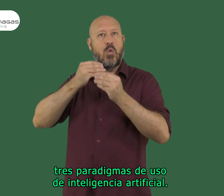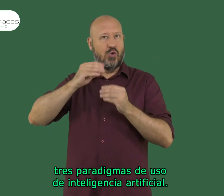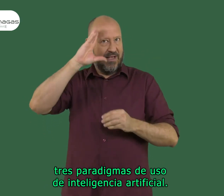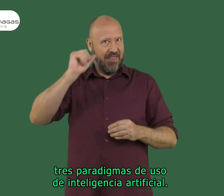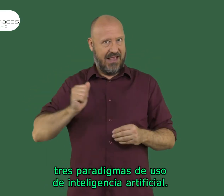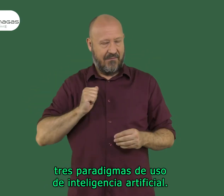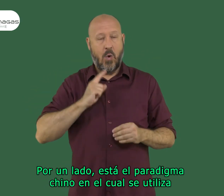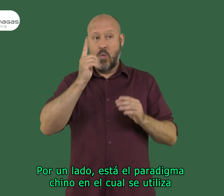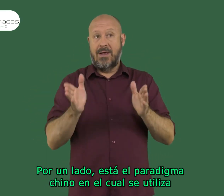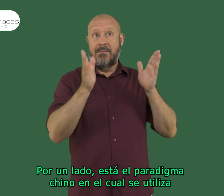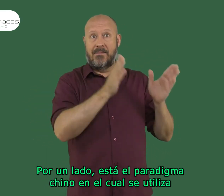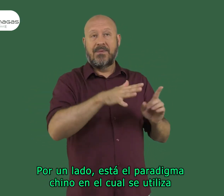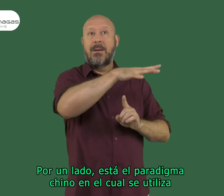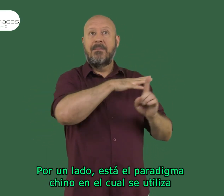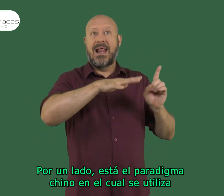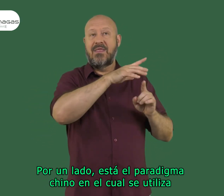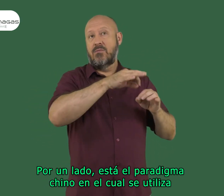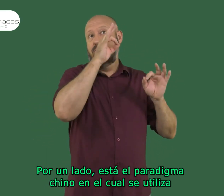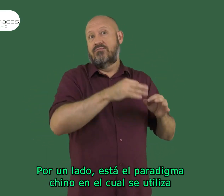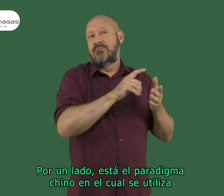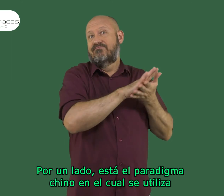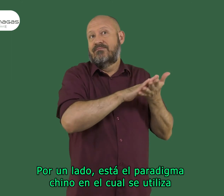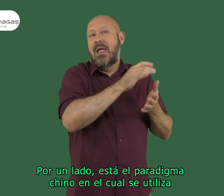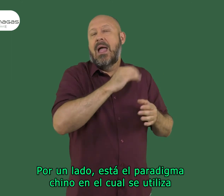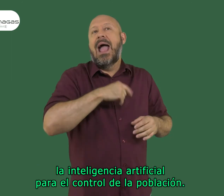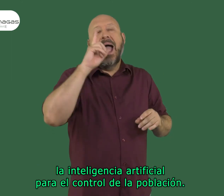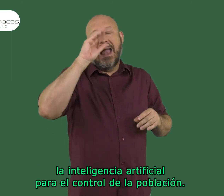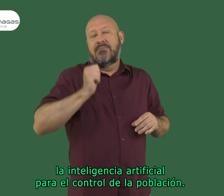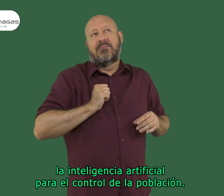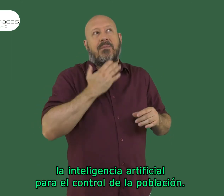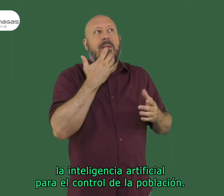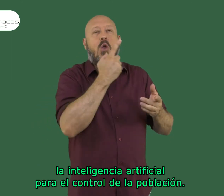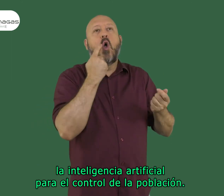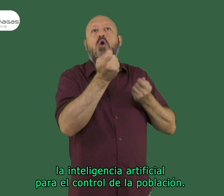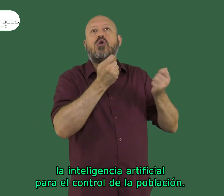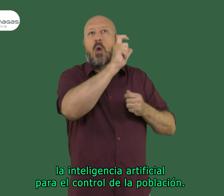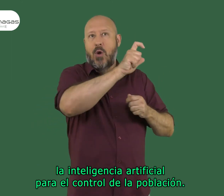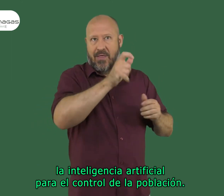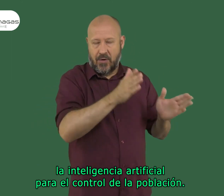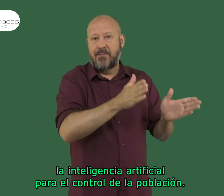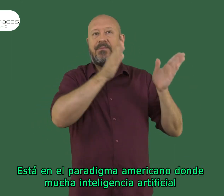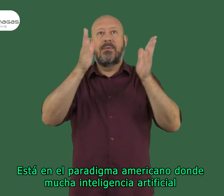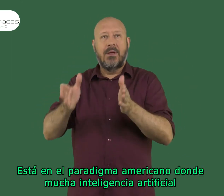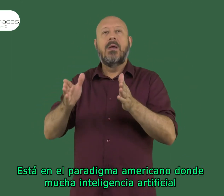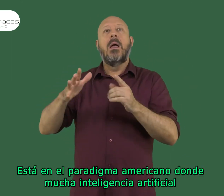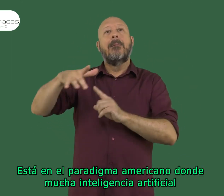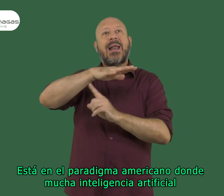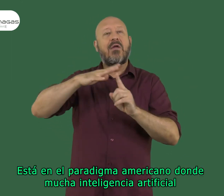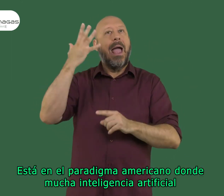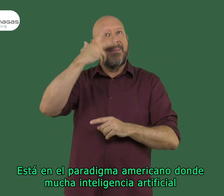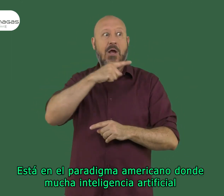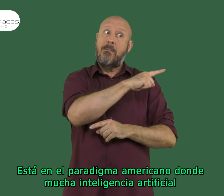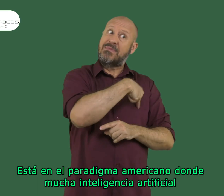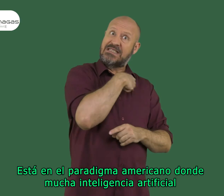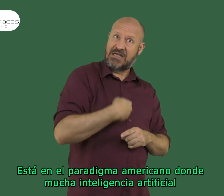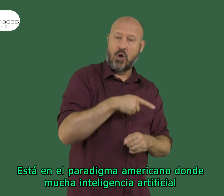inteligencia artificial. Por un lado está el paradigma chino, el cual se utiliza la inteligencia artificial para el control de la población. Está el paradigma